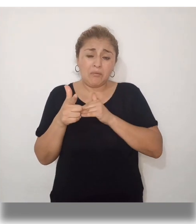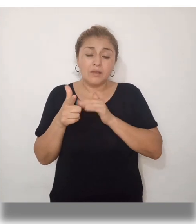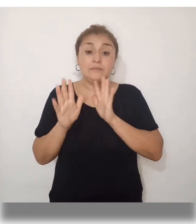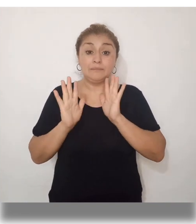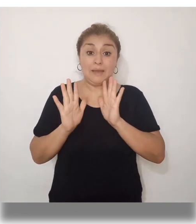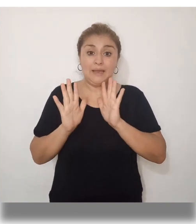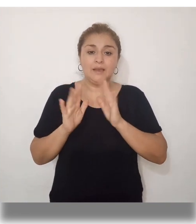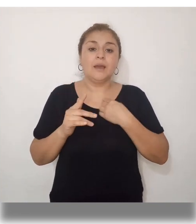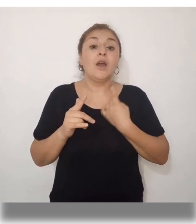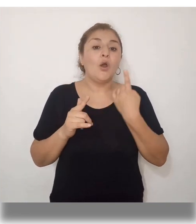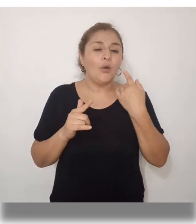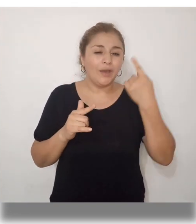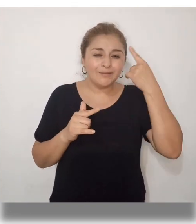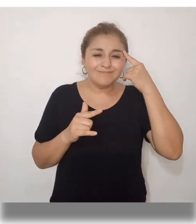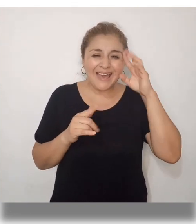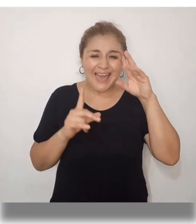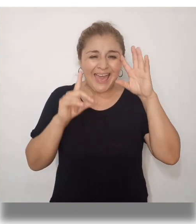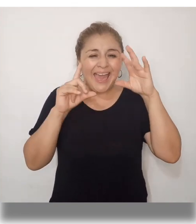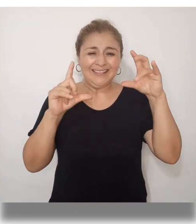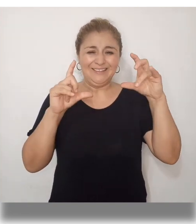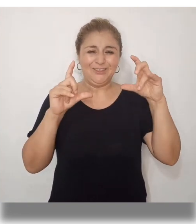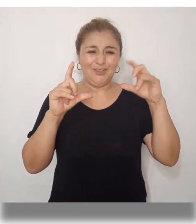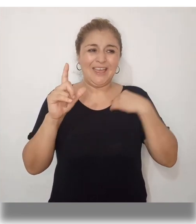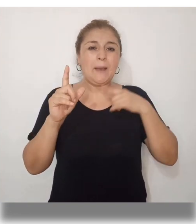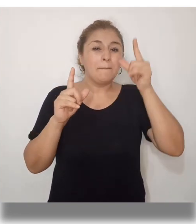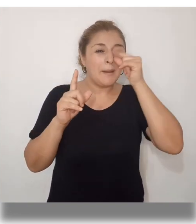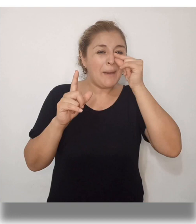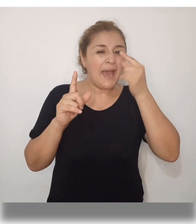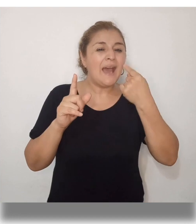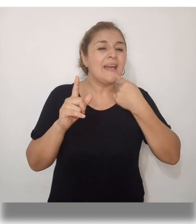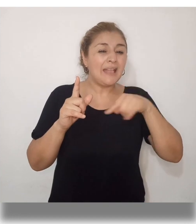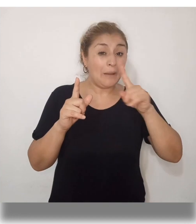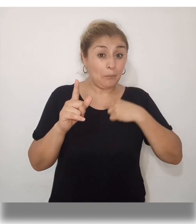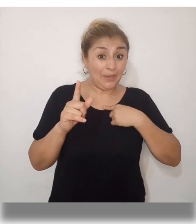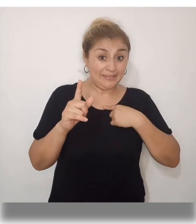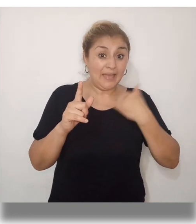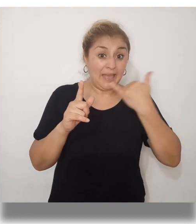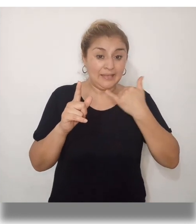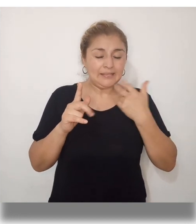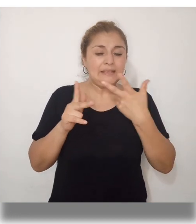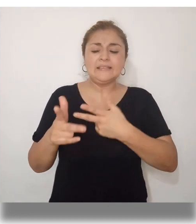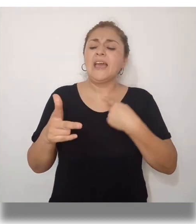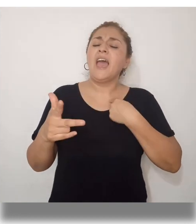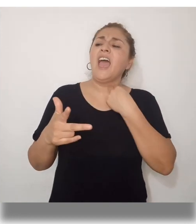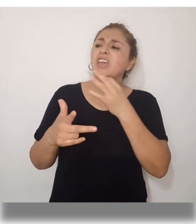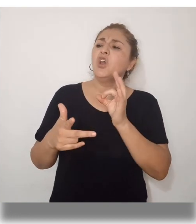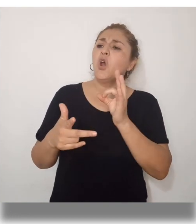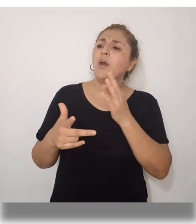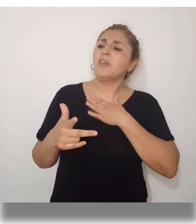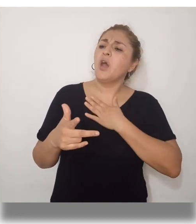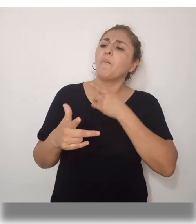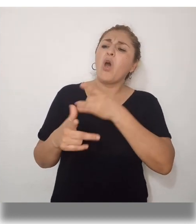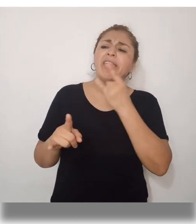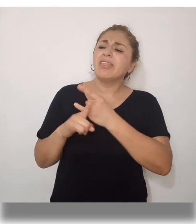padre el padre le responde hijo tú siempre estás conmigo